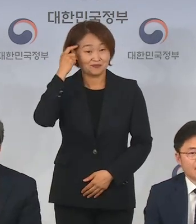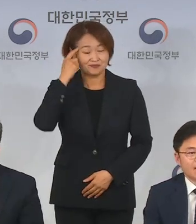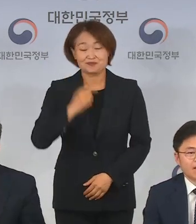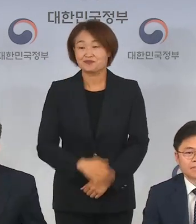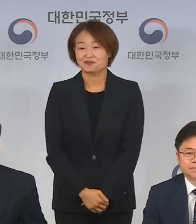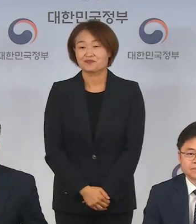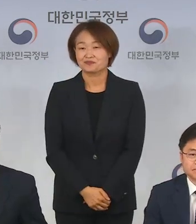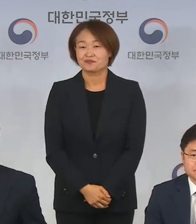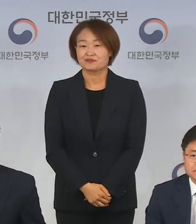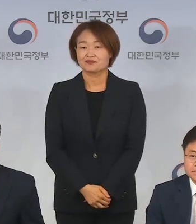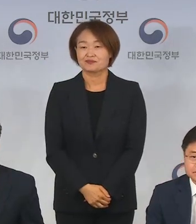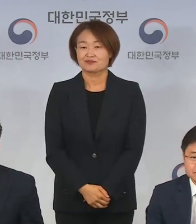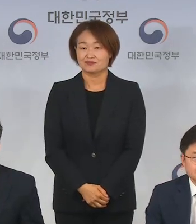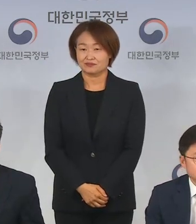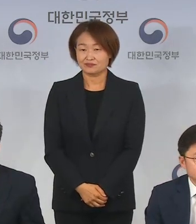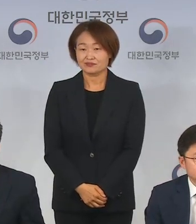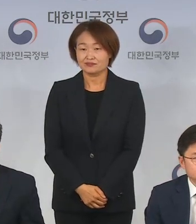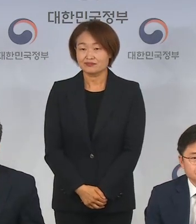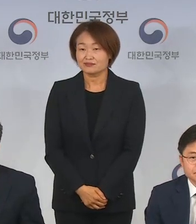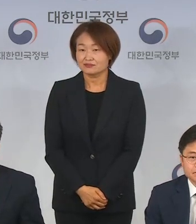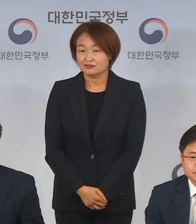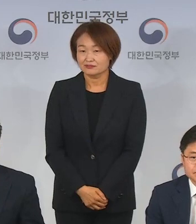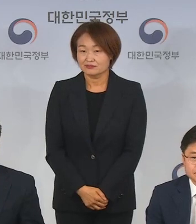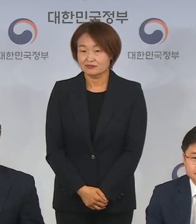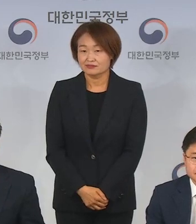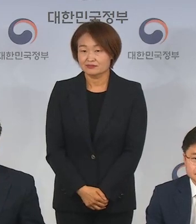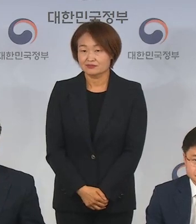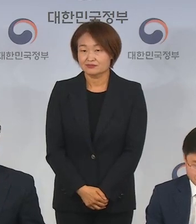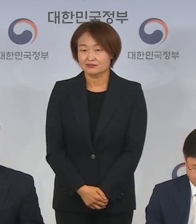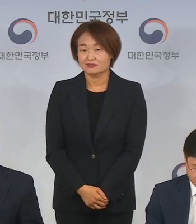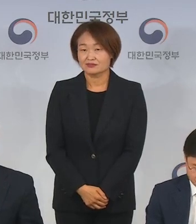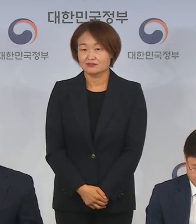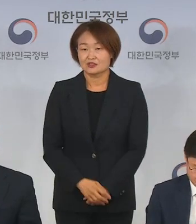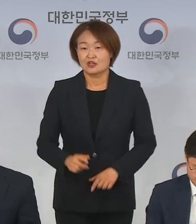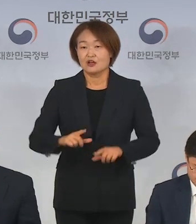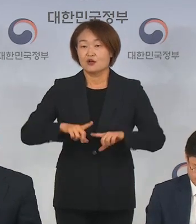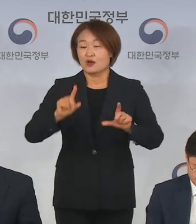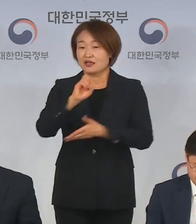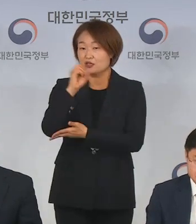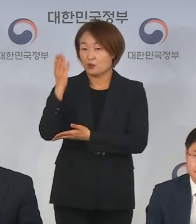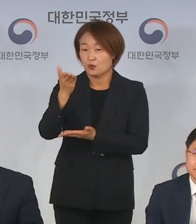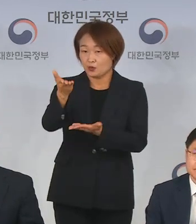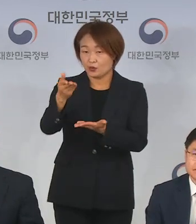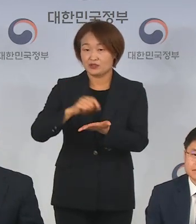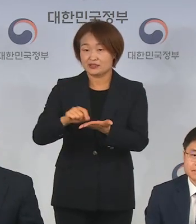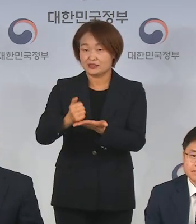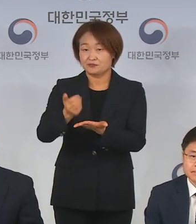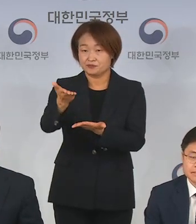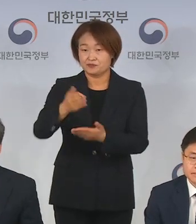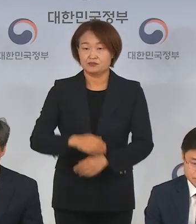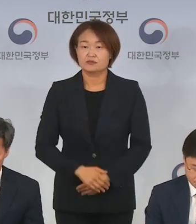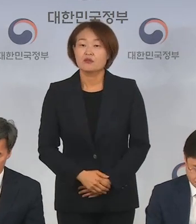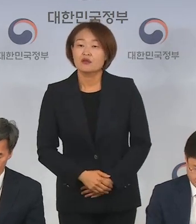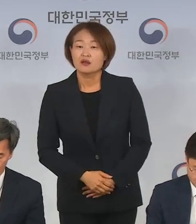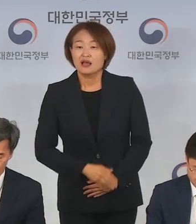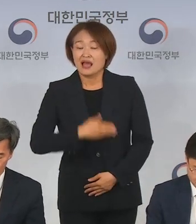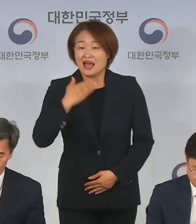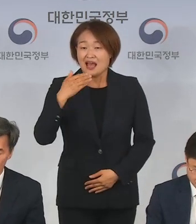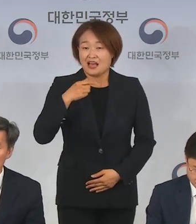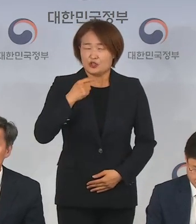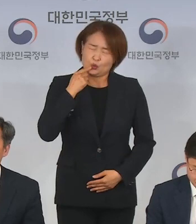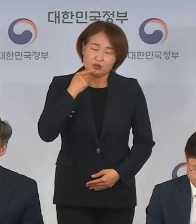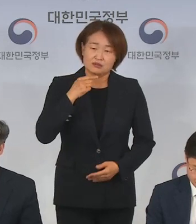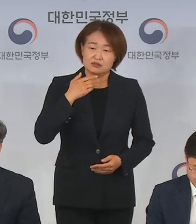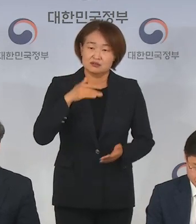네. 예. 저 동아일보 신나리입니다. 그 알프스 및 해양